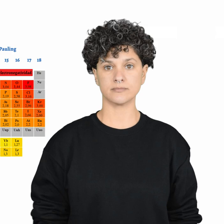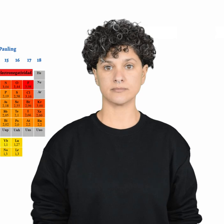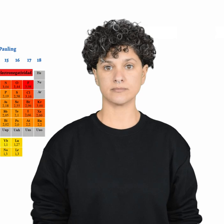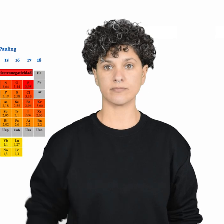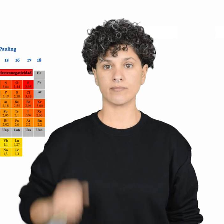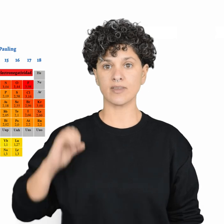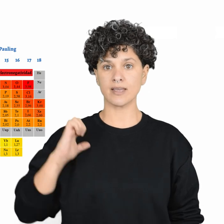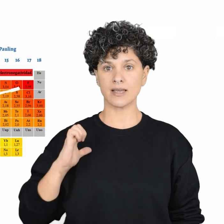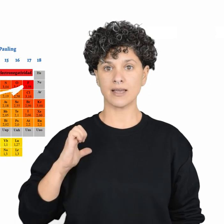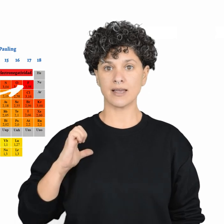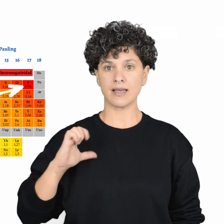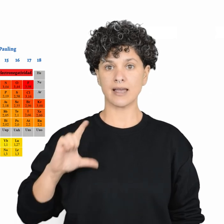electronegatividad